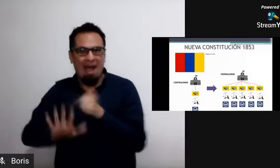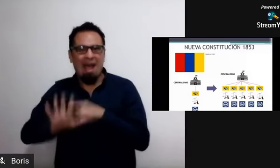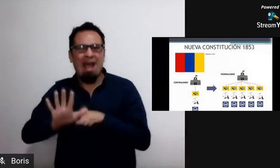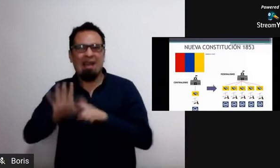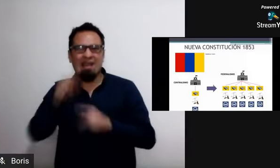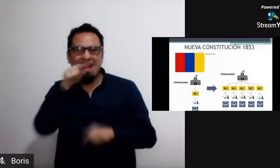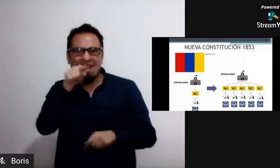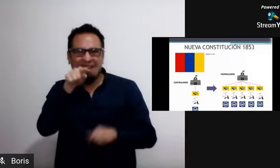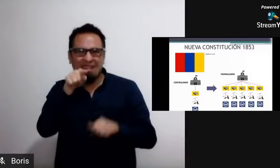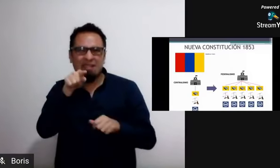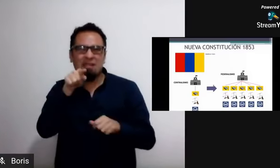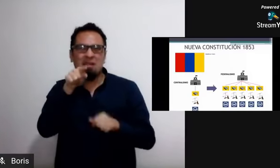muy pocos años.